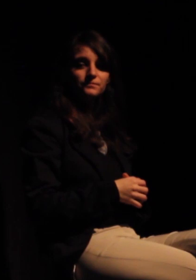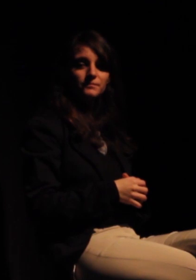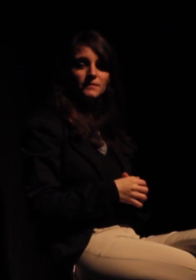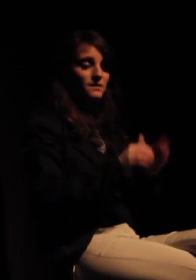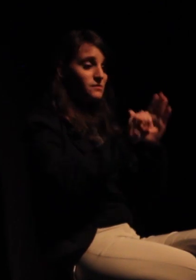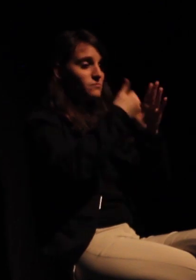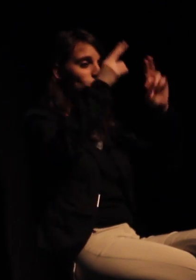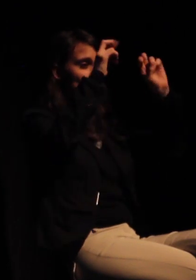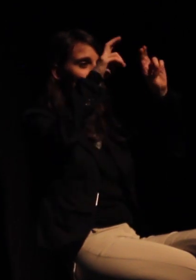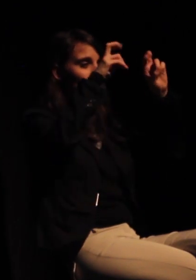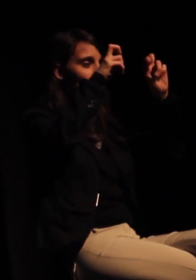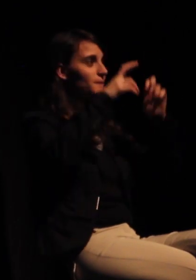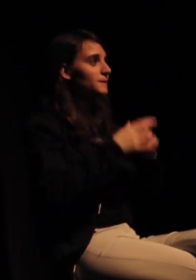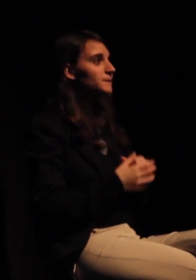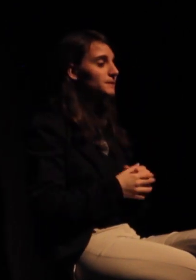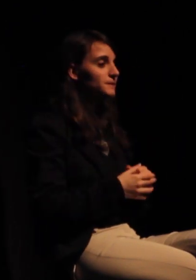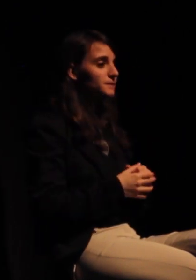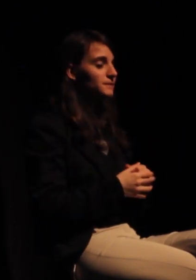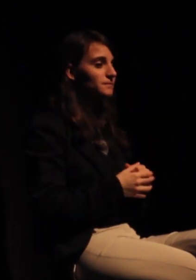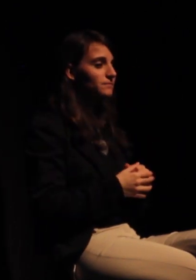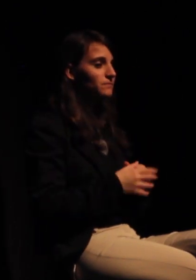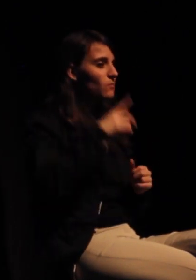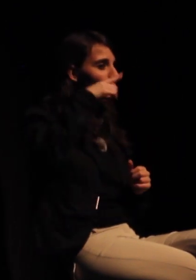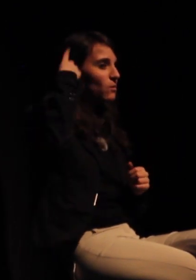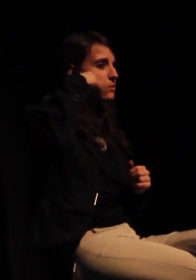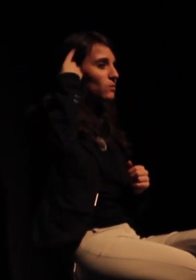O primeiro título desse livro era Serena Loucura.